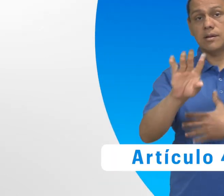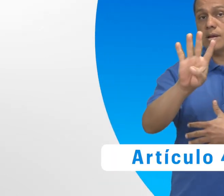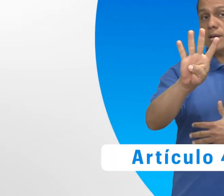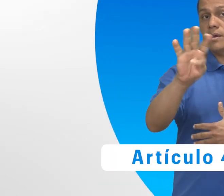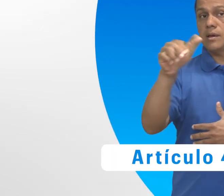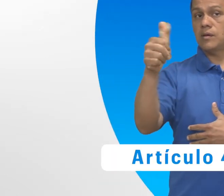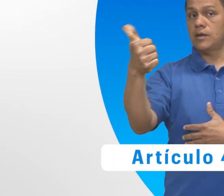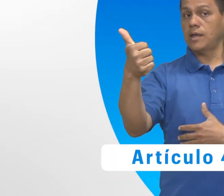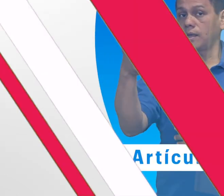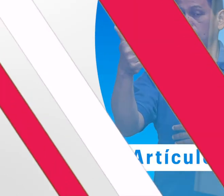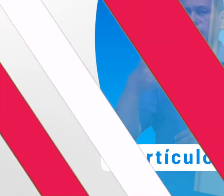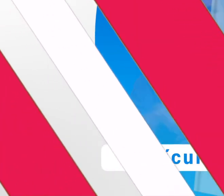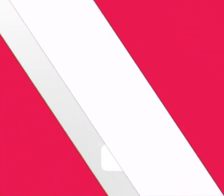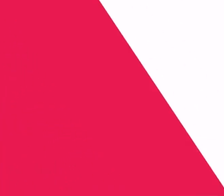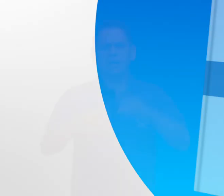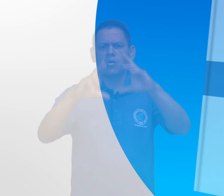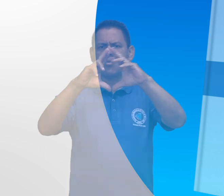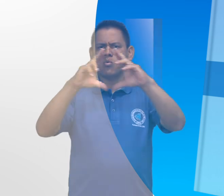Artículo 46.